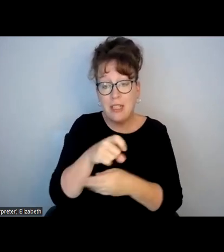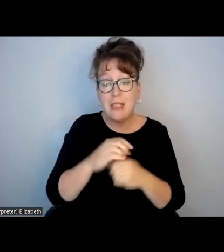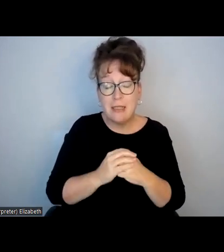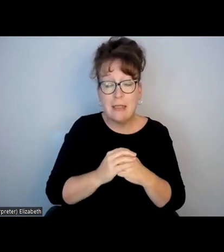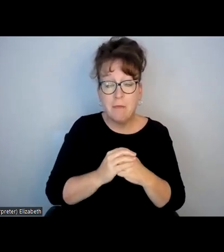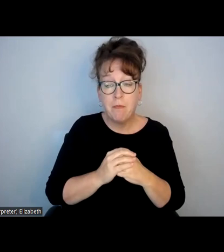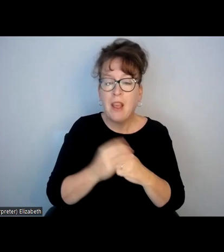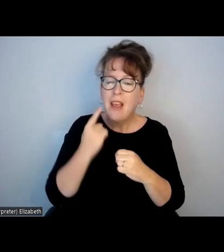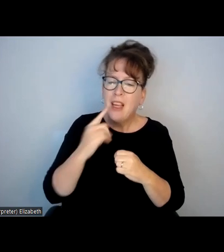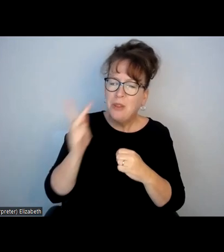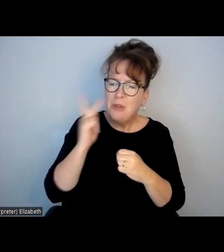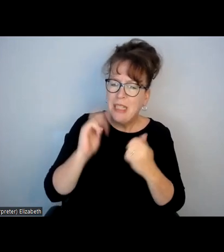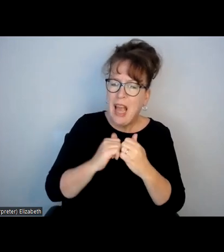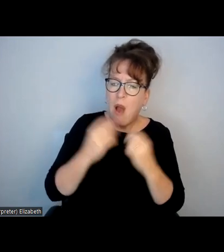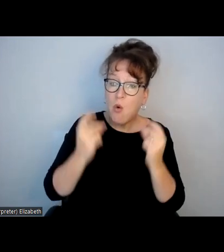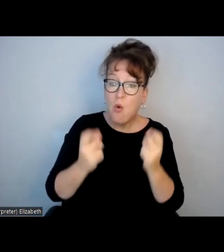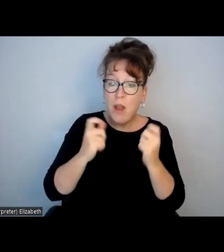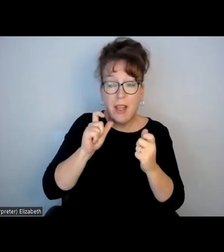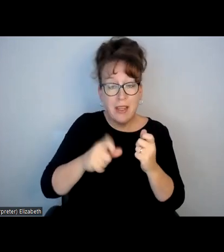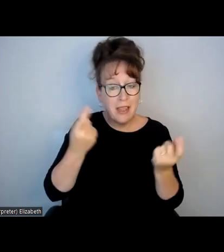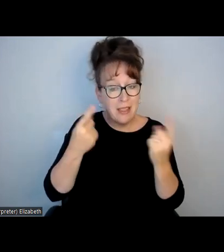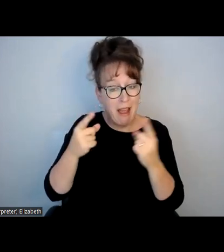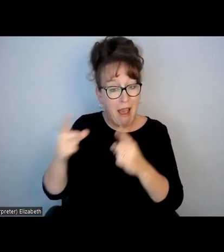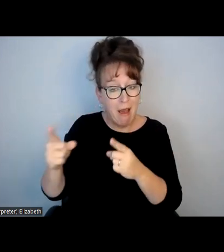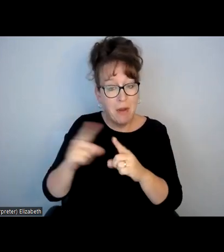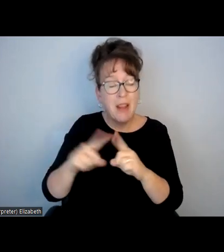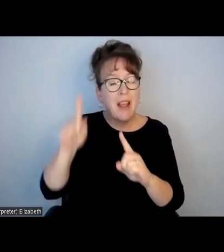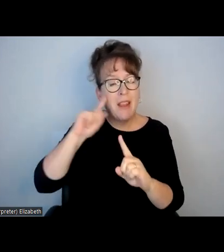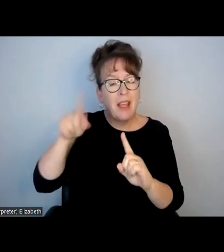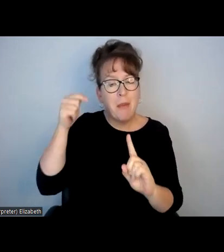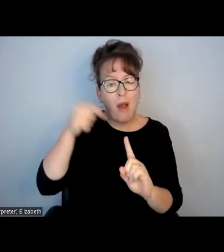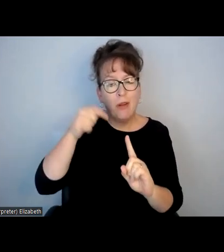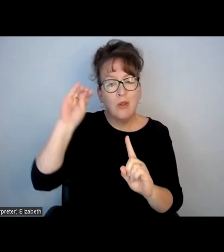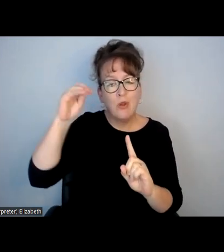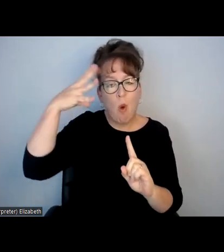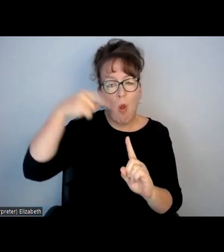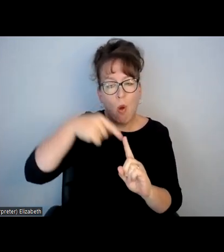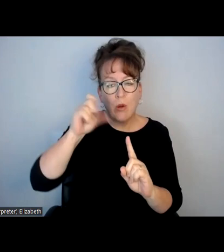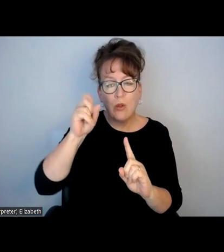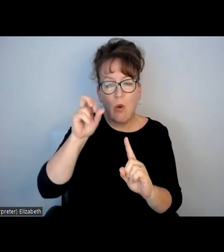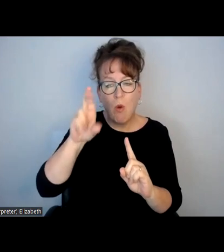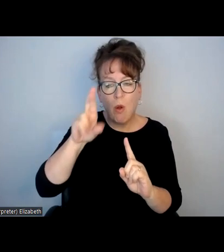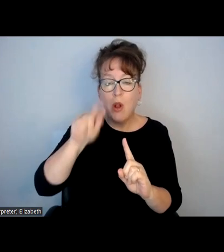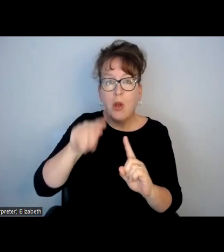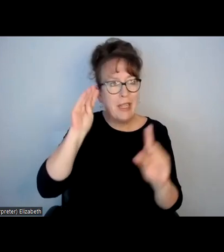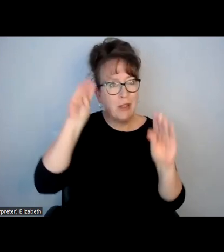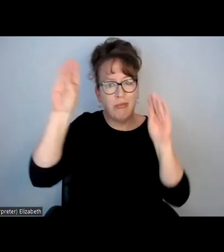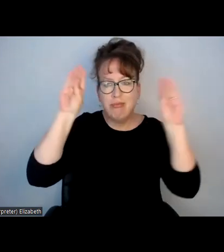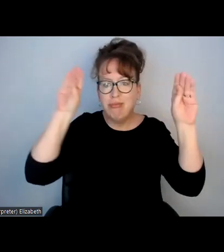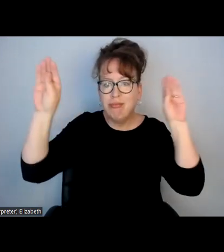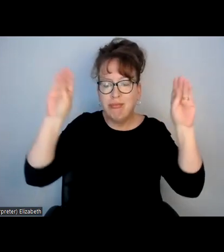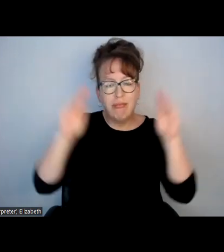de energía de del Estado solo para que sepan en energía solar tenemos